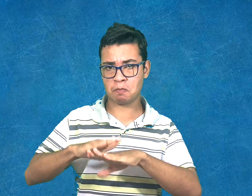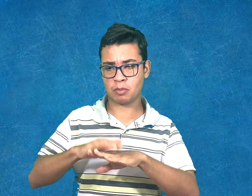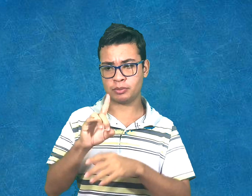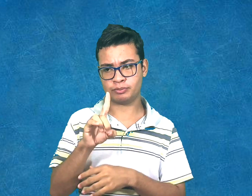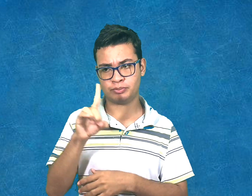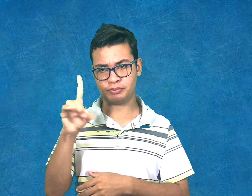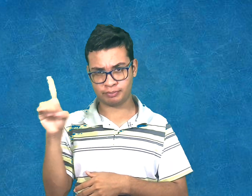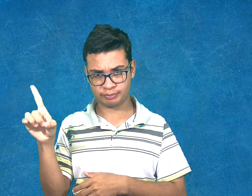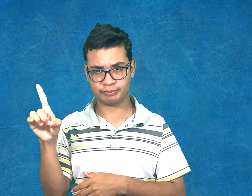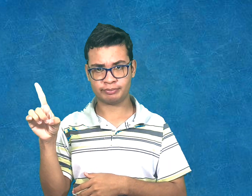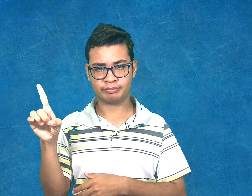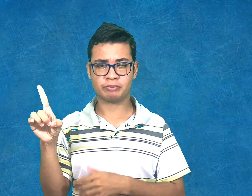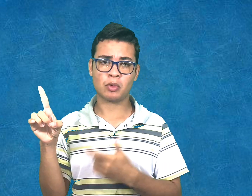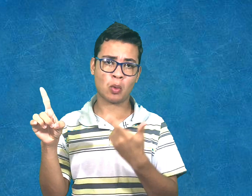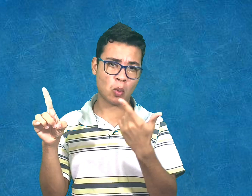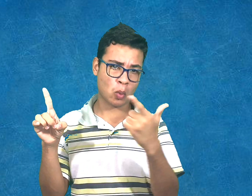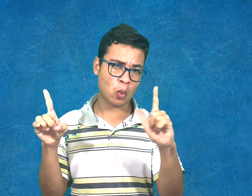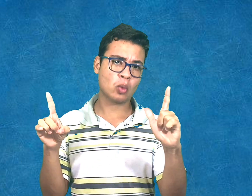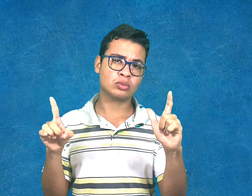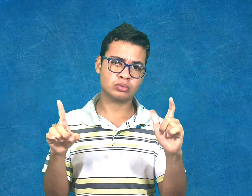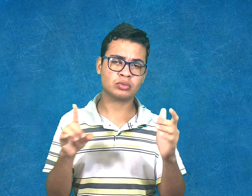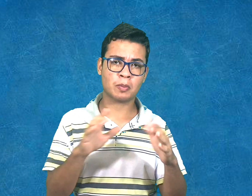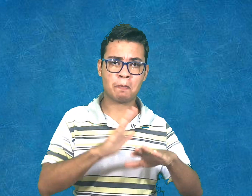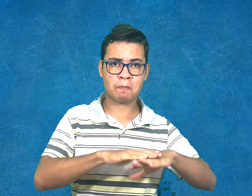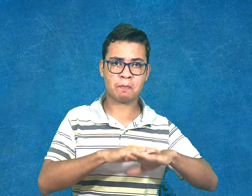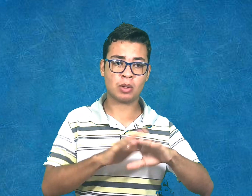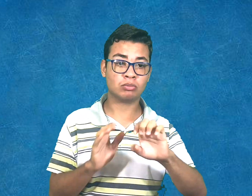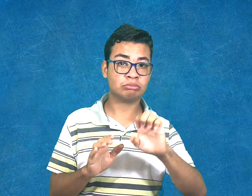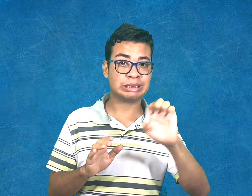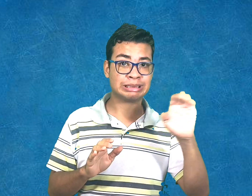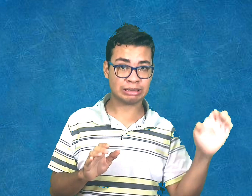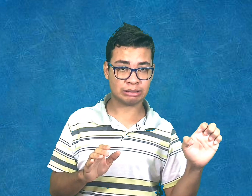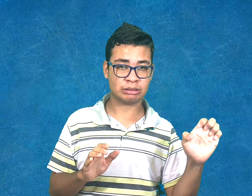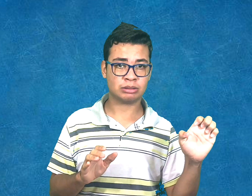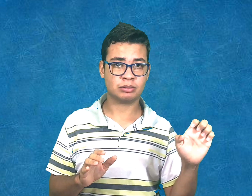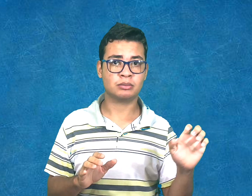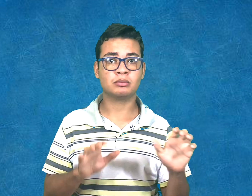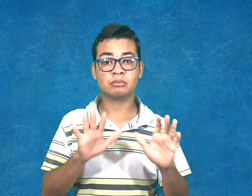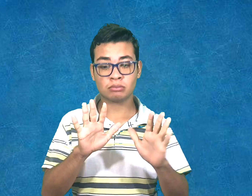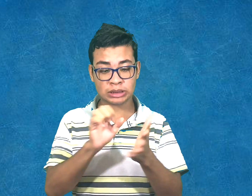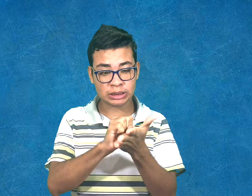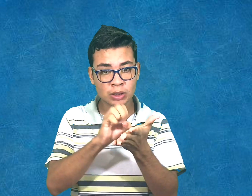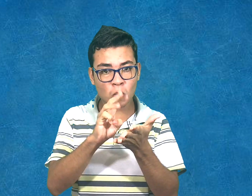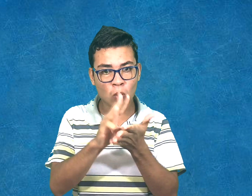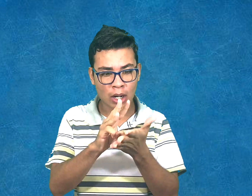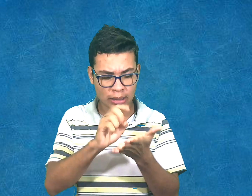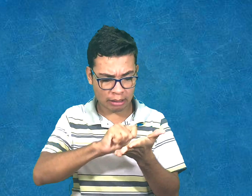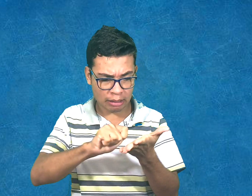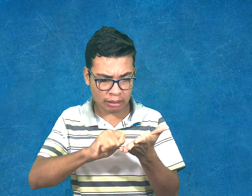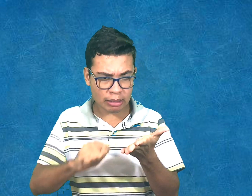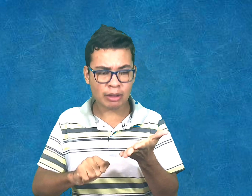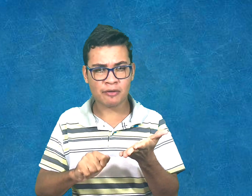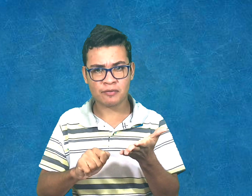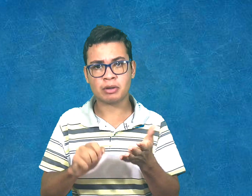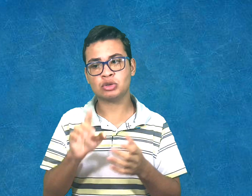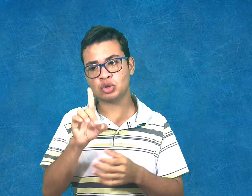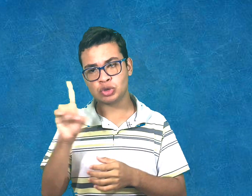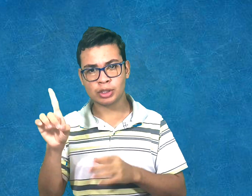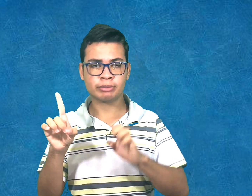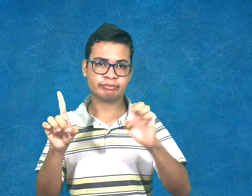muitas pessoas que são destras e outras canhotas. Em Sign Writing, a